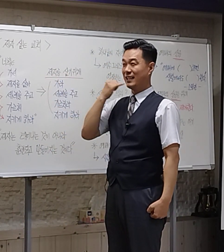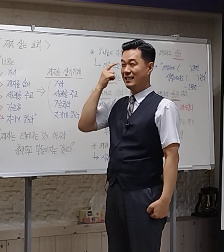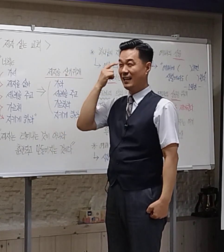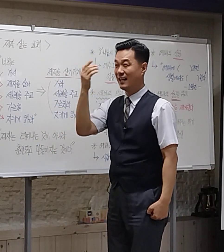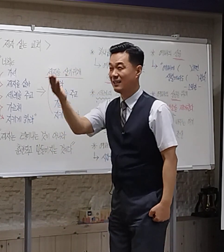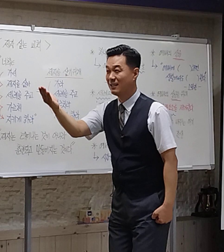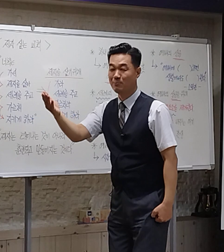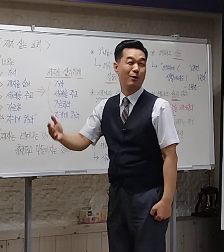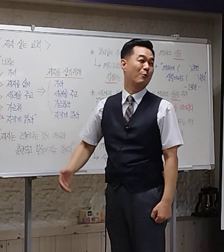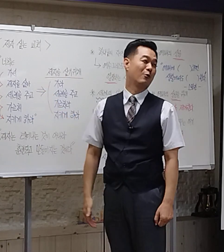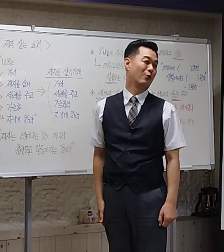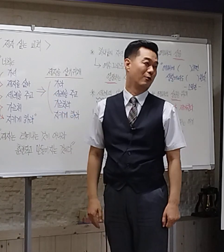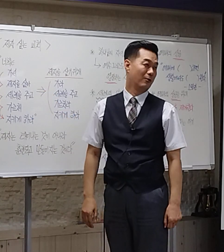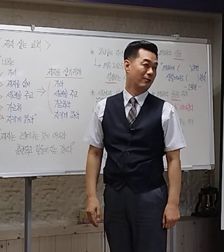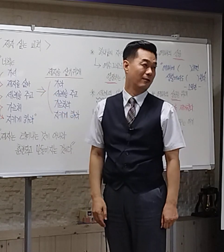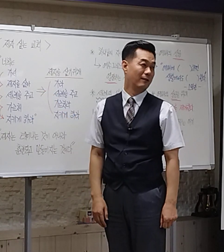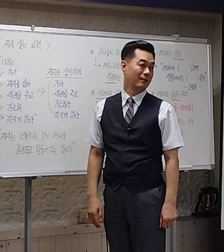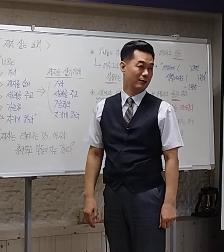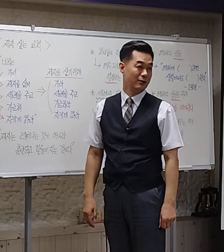괜찮냐 물어보고 그죠?